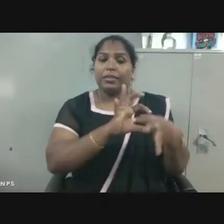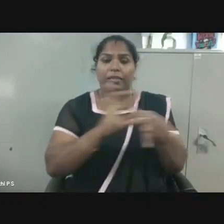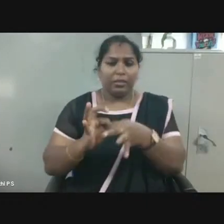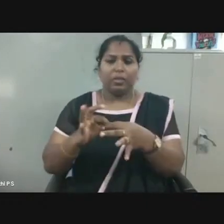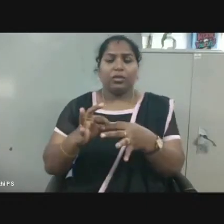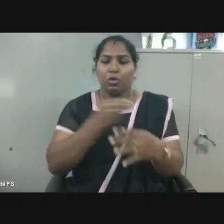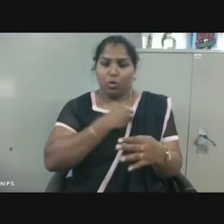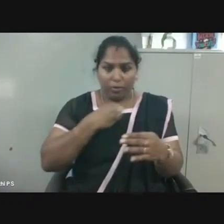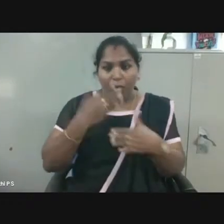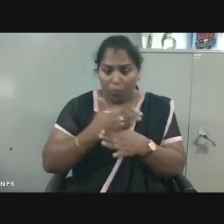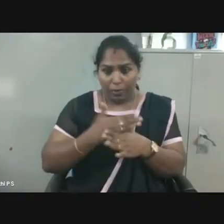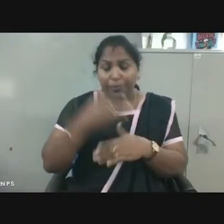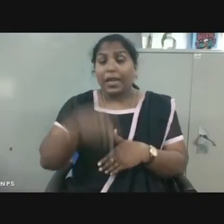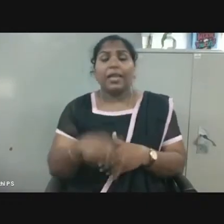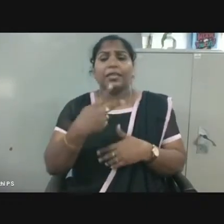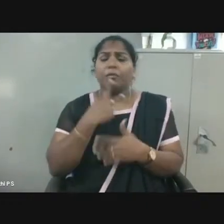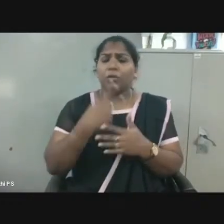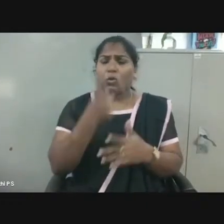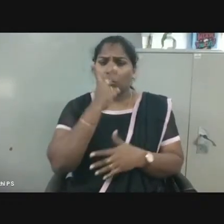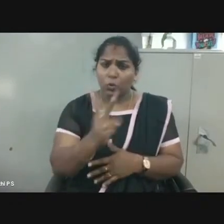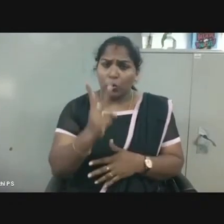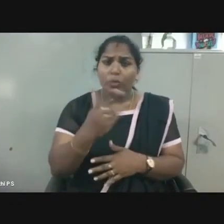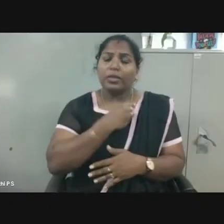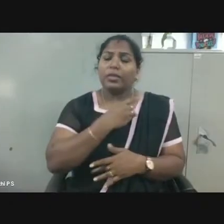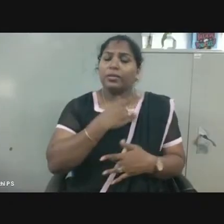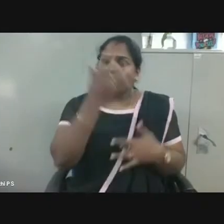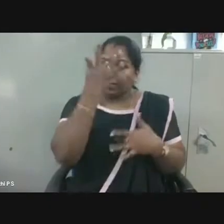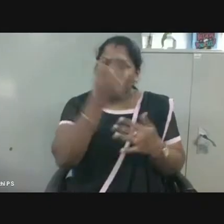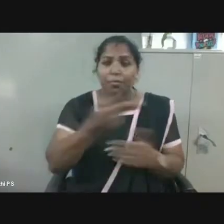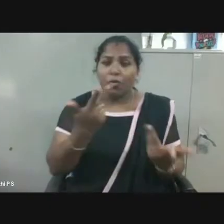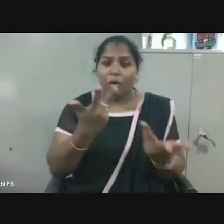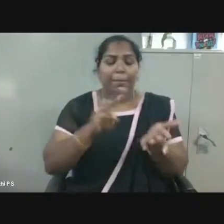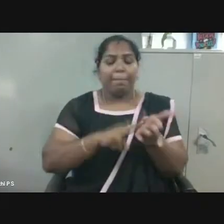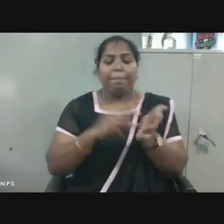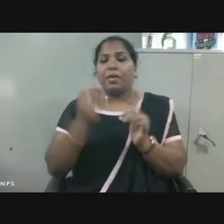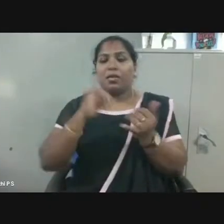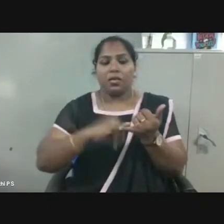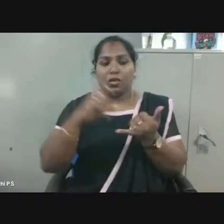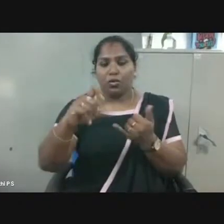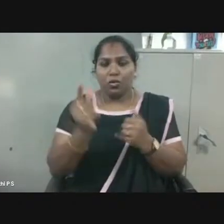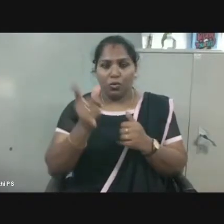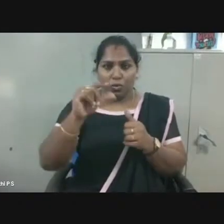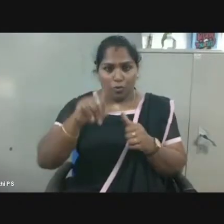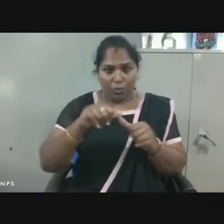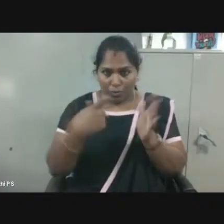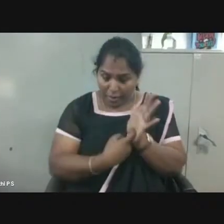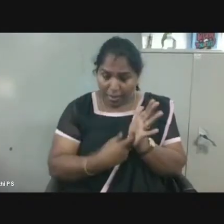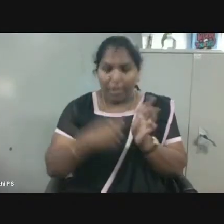നമ്മളിന്ന് കാണാൻ പോകുന്ന അസുഖത്തിന്റെ പേര് മസ്കുലർ ഡിസ്ട്രോഫി എന്നാണ്. ആ മസ്കുലർ ഡിസ്ട്രോഫി എന്താണ് നമുക്ക് ആദ്യം